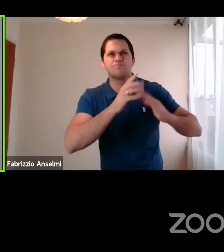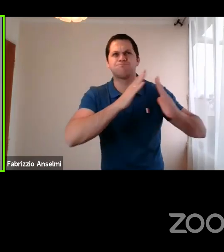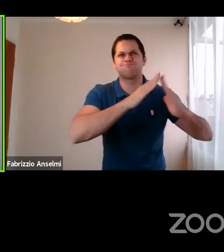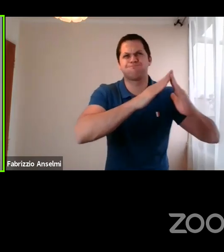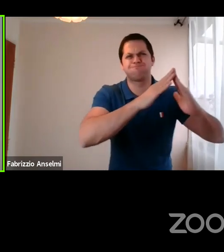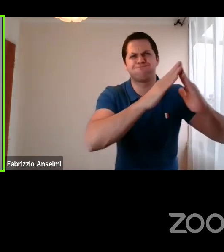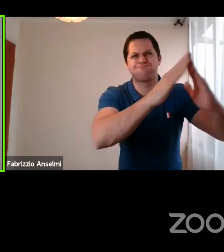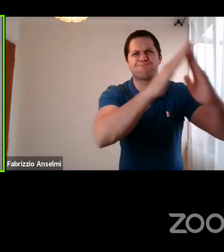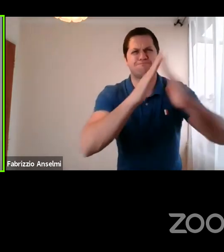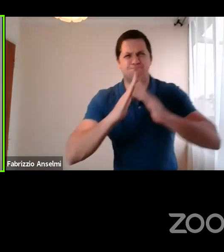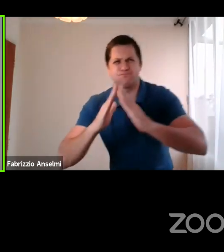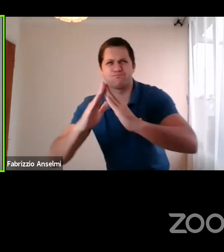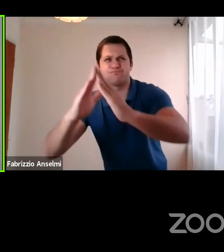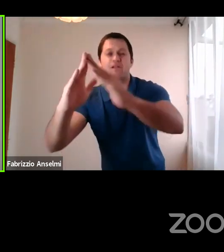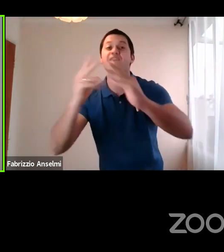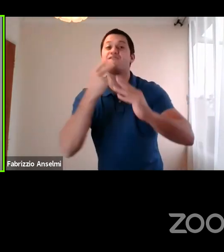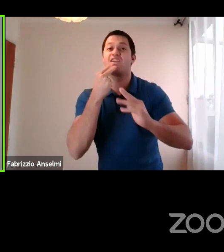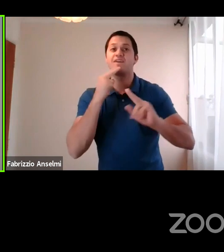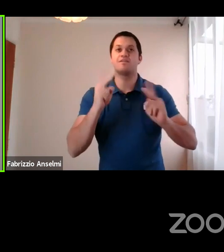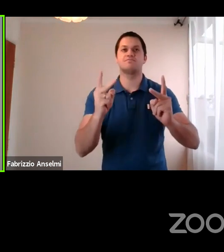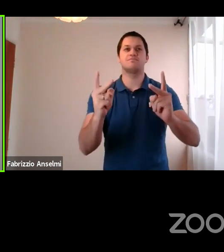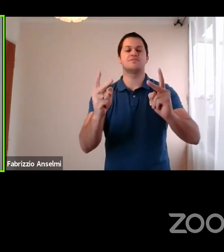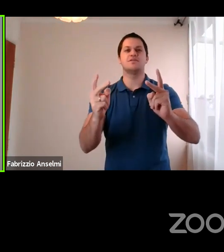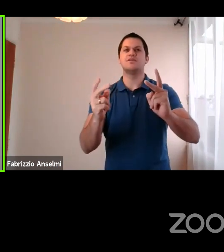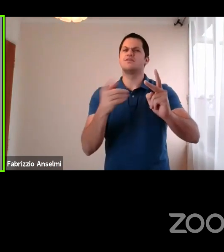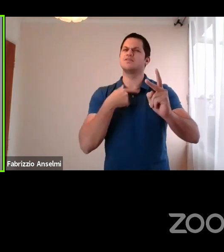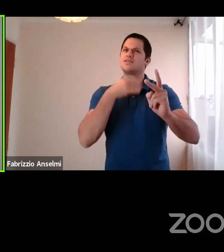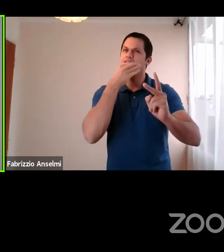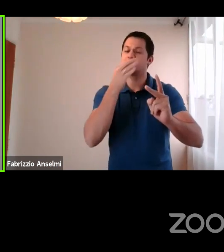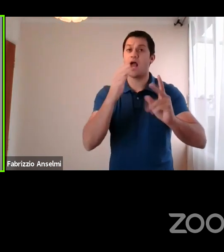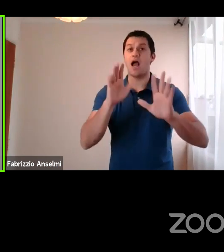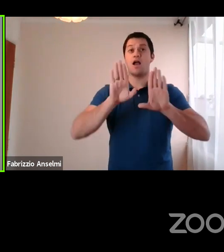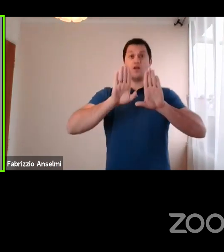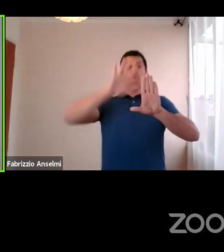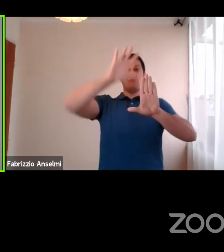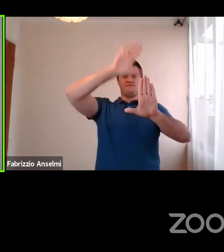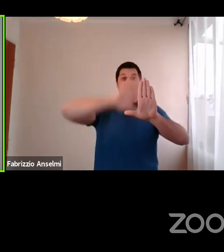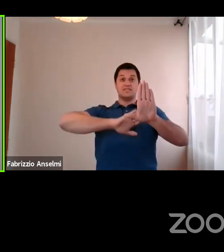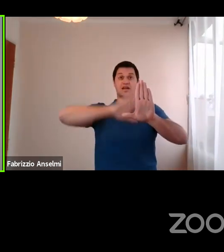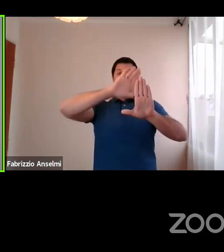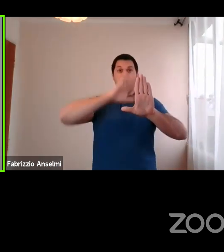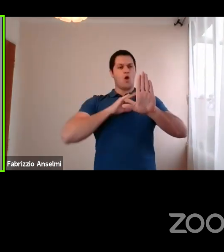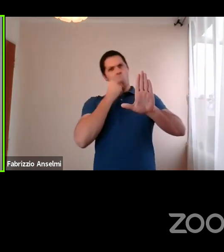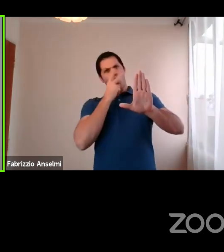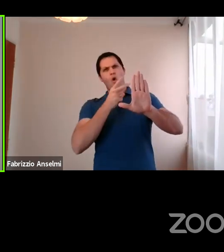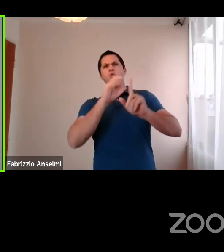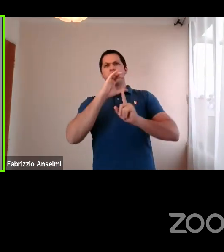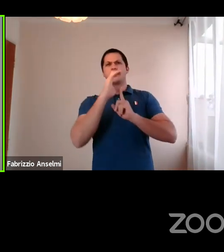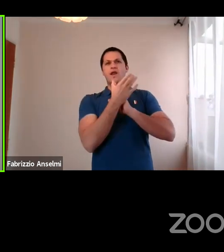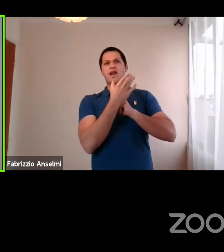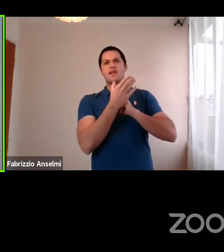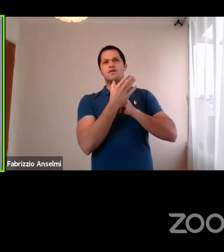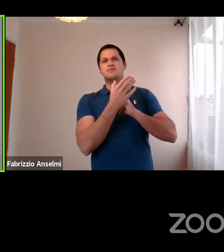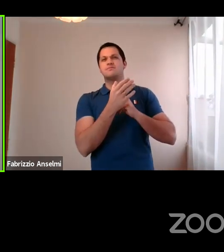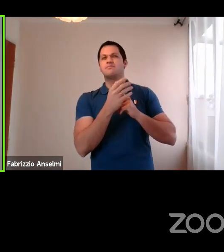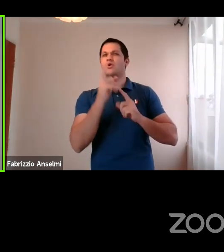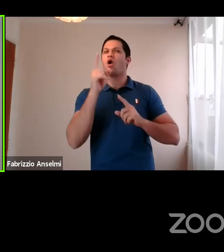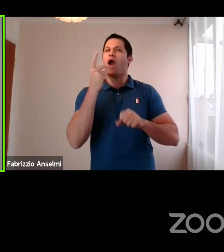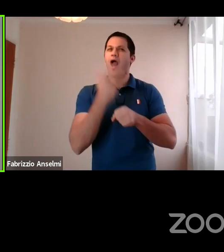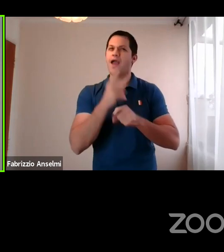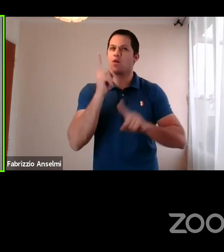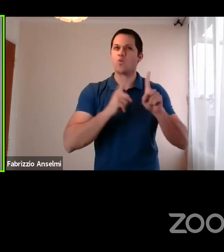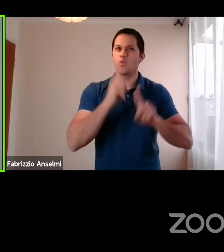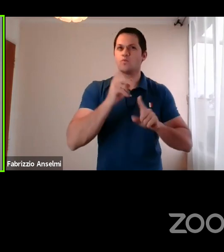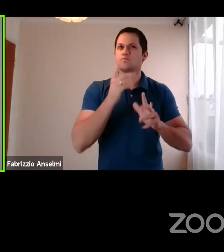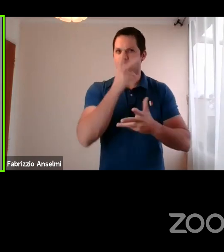caso, ¿cómo, cuál sería el patrimonio oculto? Porque en general uno puede decir que el colegio de kinesiólogos y también las kinesiólogas que han hecho libros